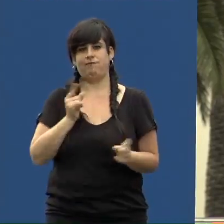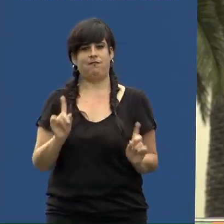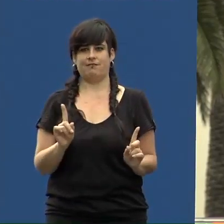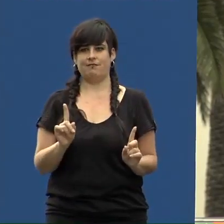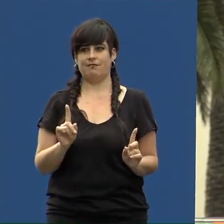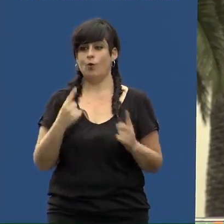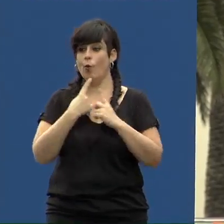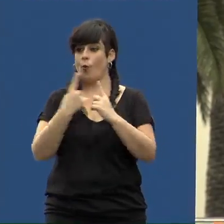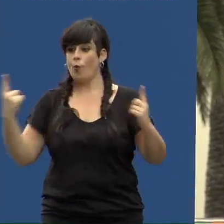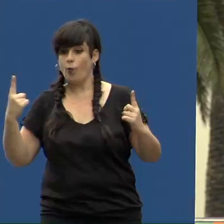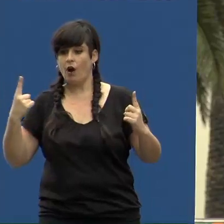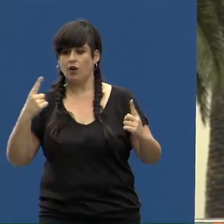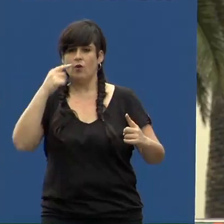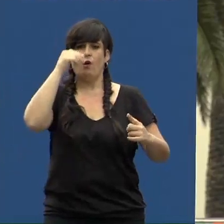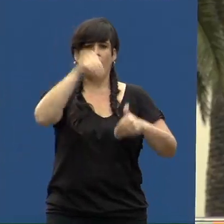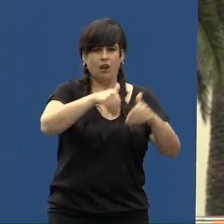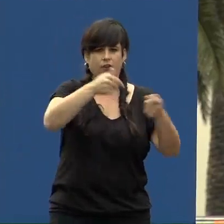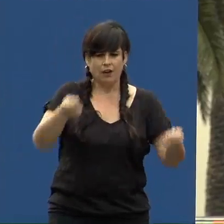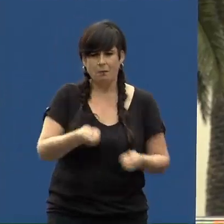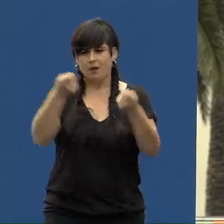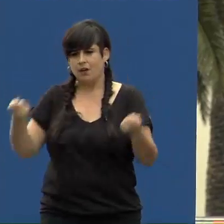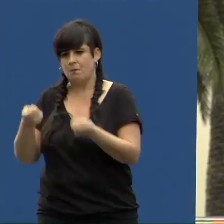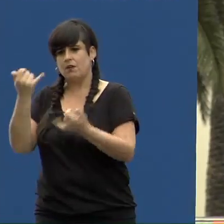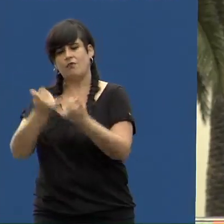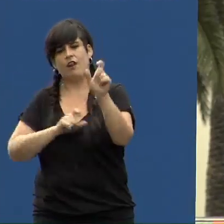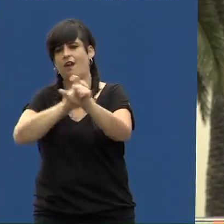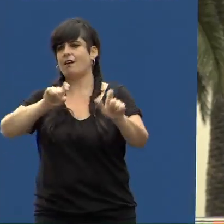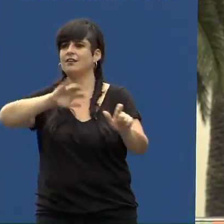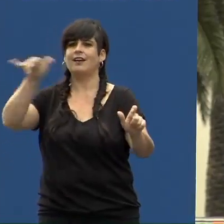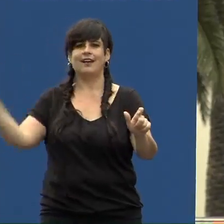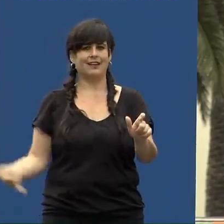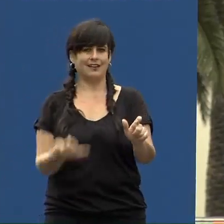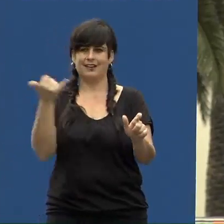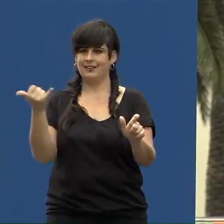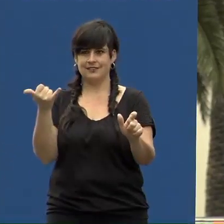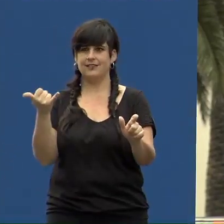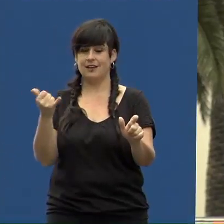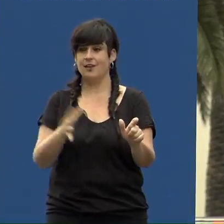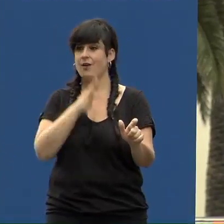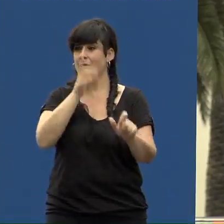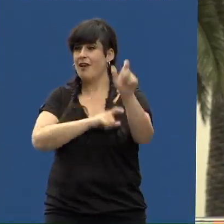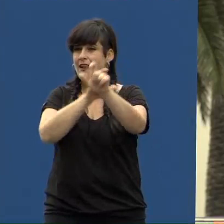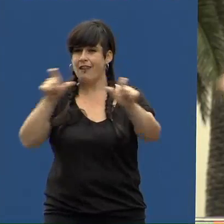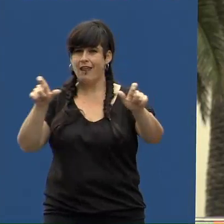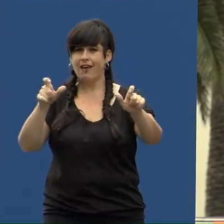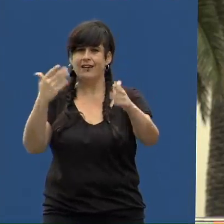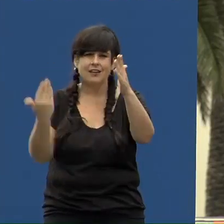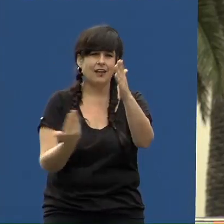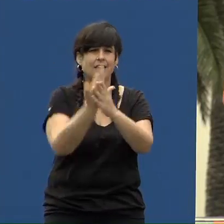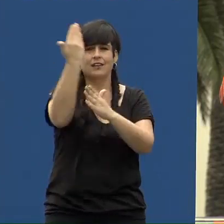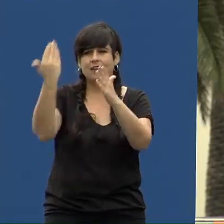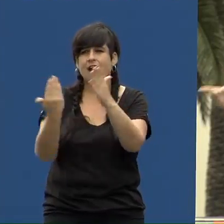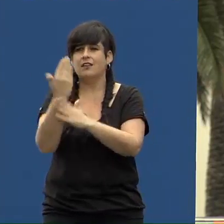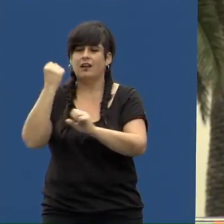en solo un año es desgastante y cansa a la gente, que suficiente cansada está ya de tener que batallar cada día para llegar a final de